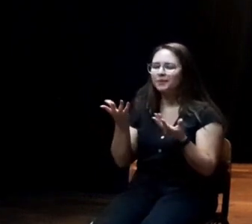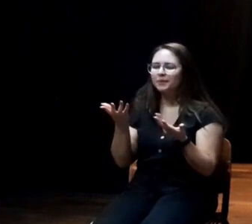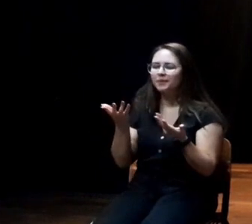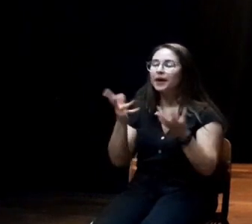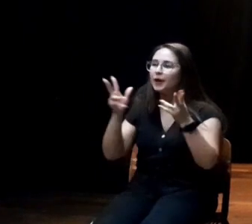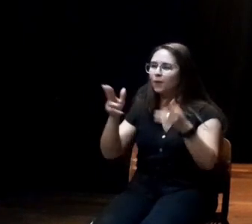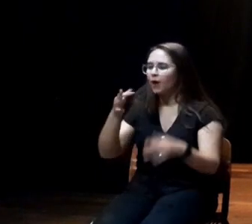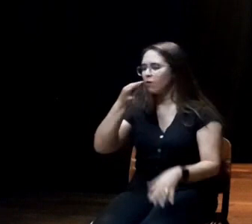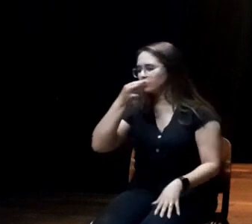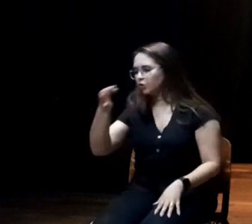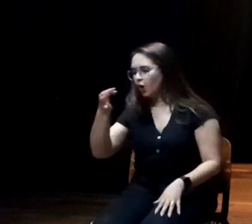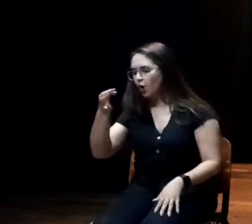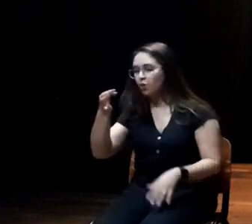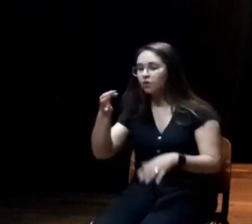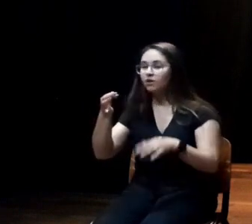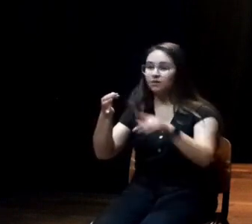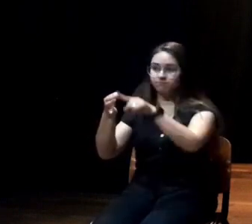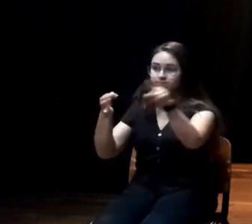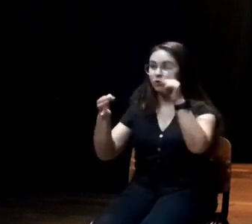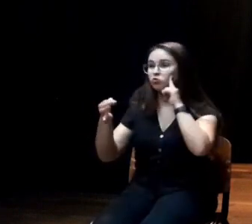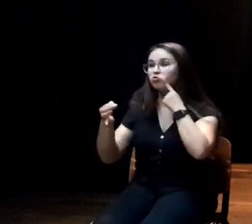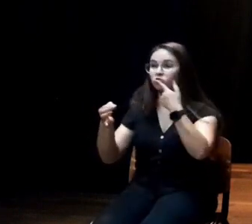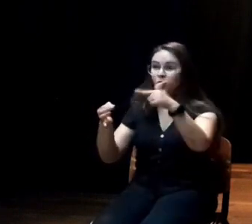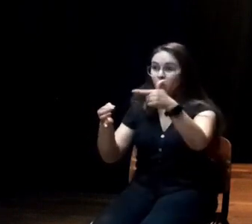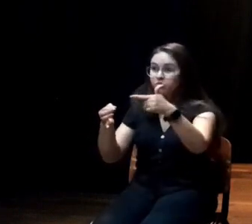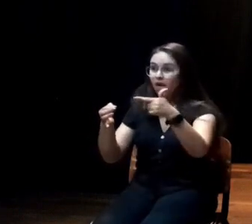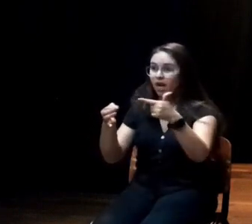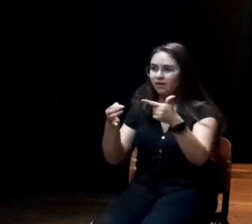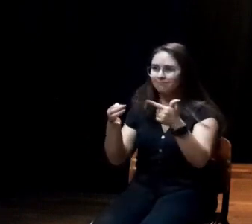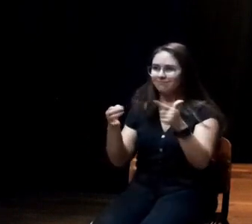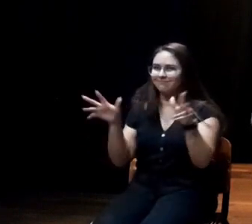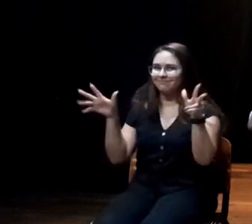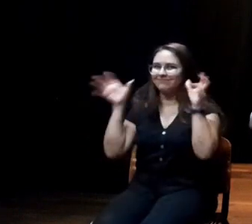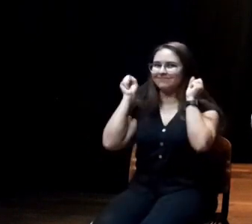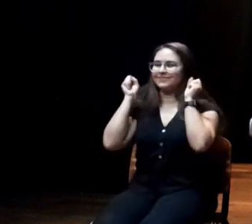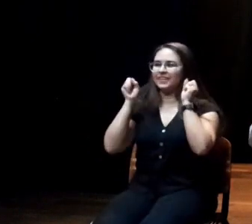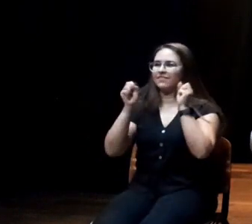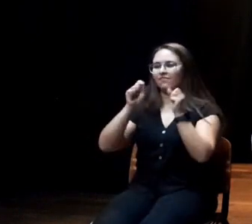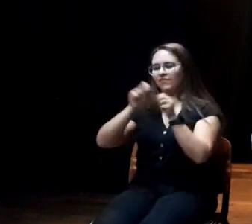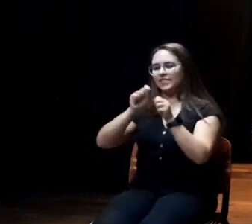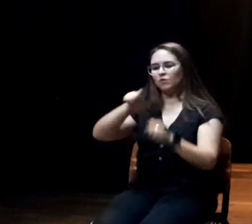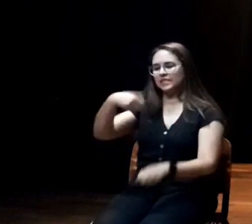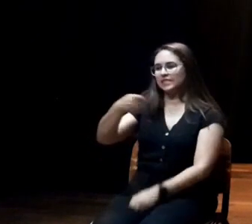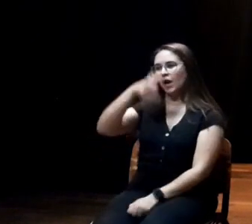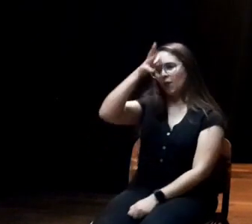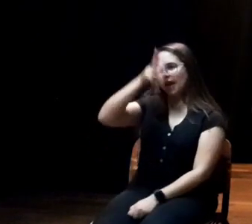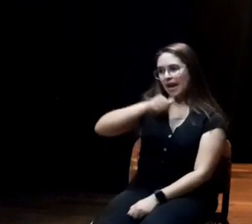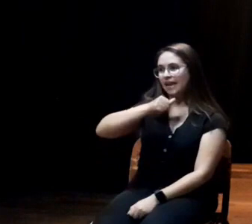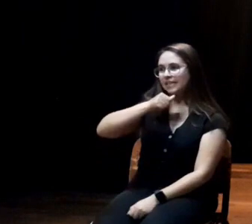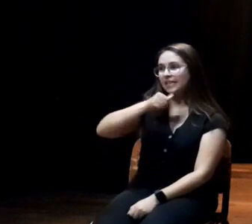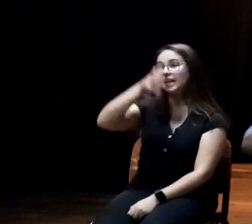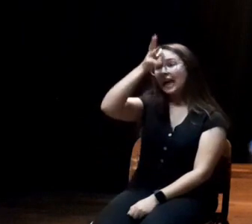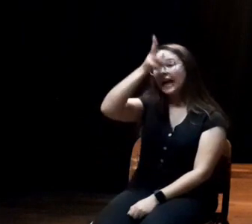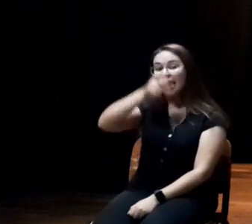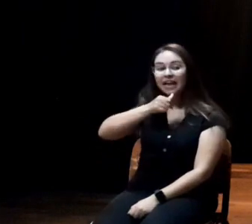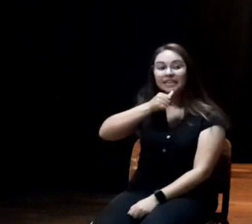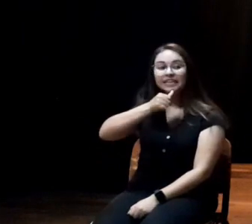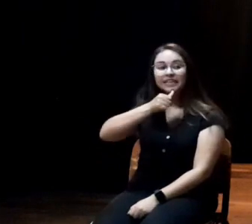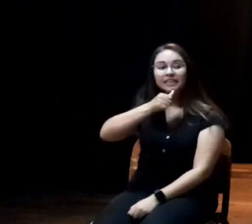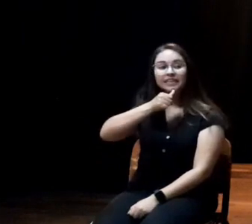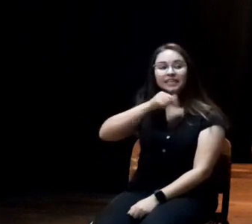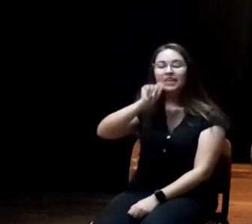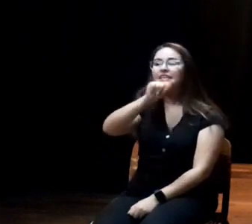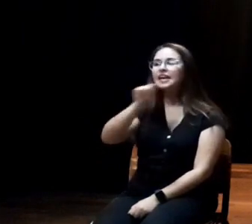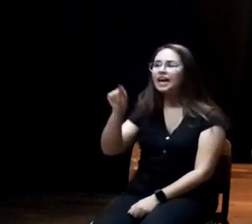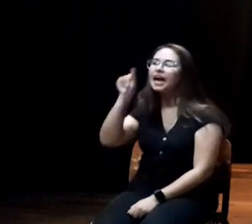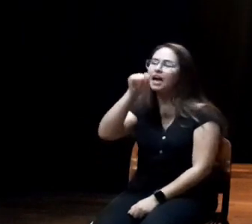tem o som e a pessoa segunda não tem acesso a esse som, ele vai falar, ele vai fazer o sinal de galinha, né, por exemplo. Aí vai fazer a galinha e...